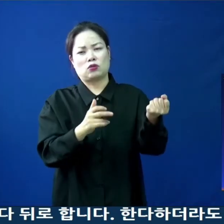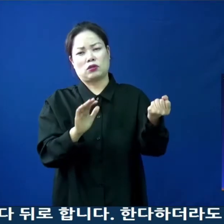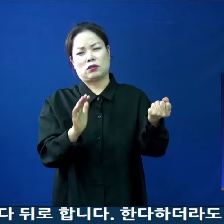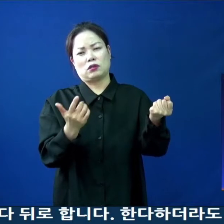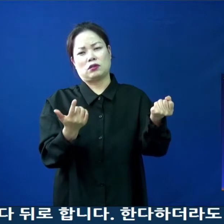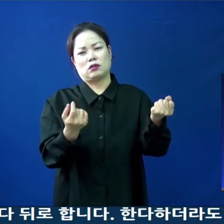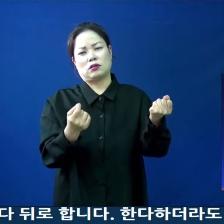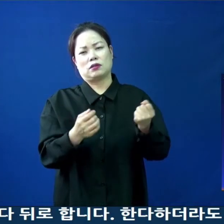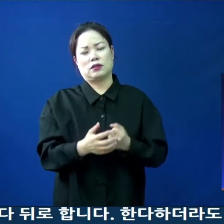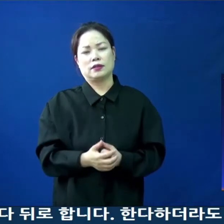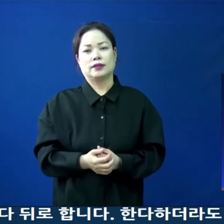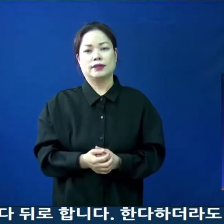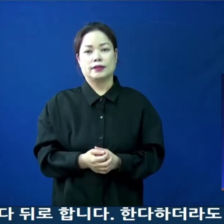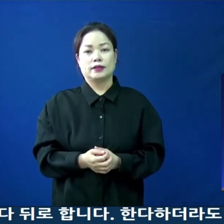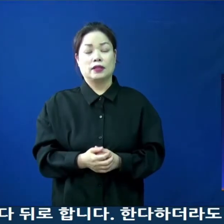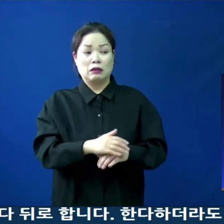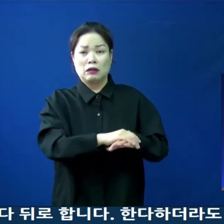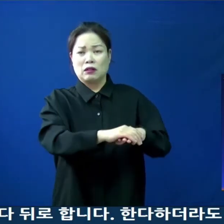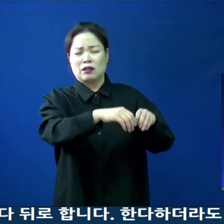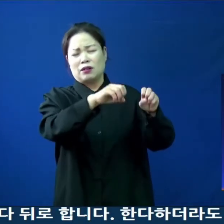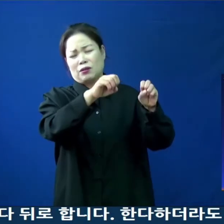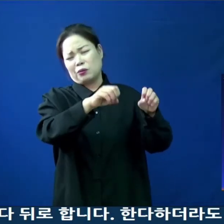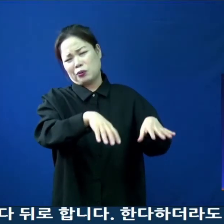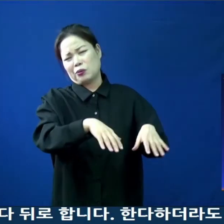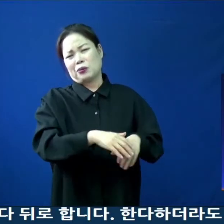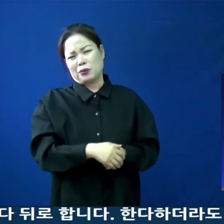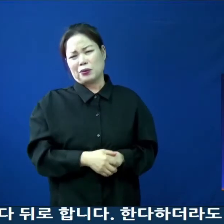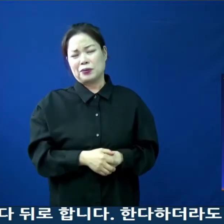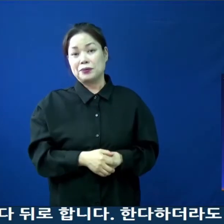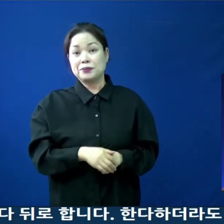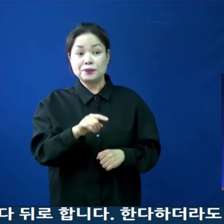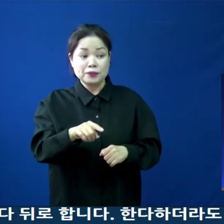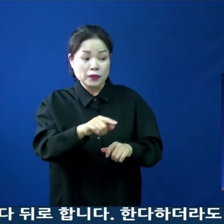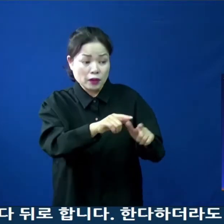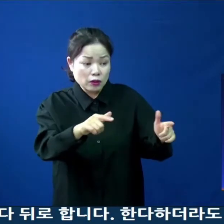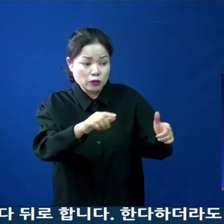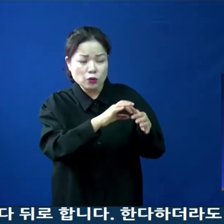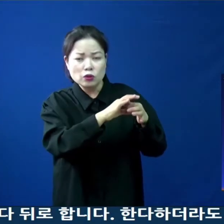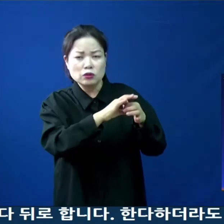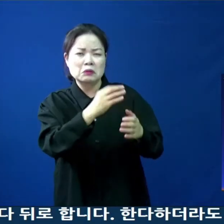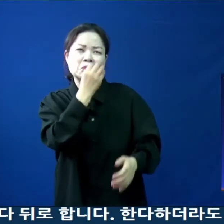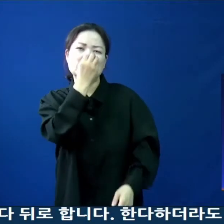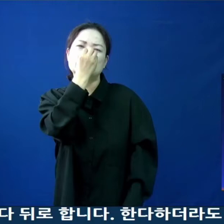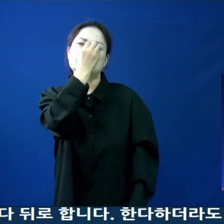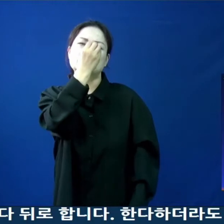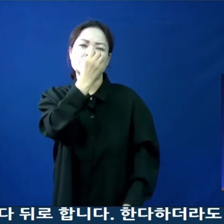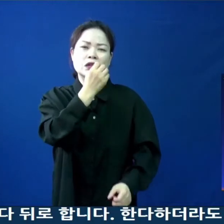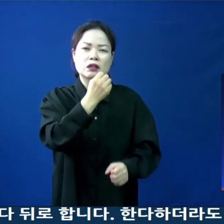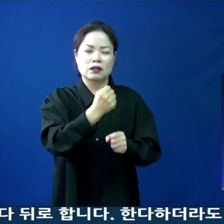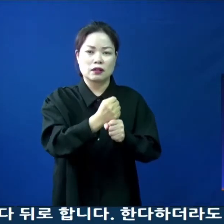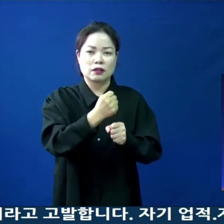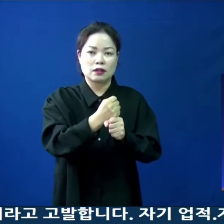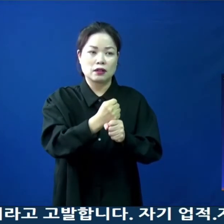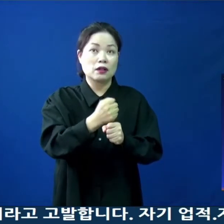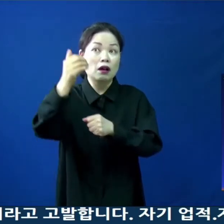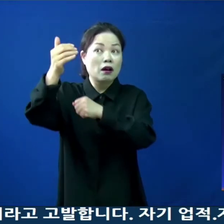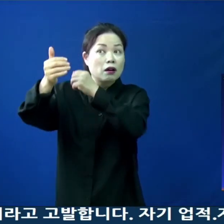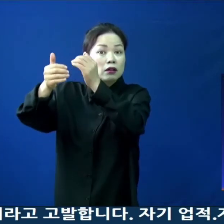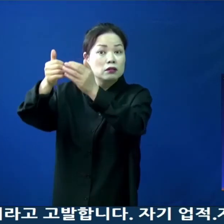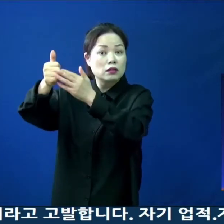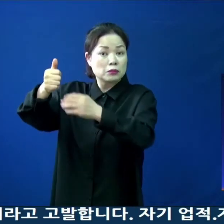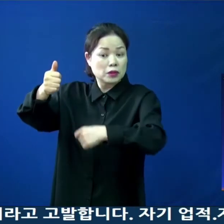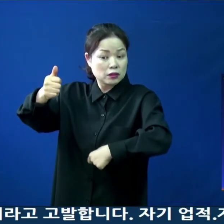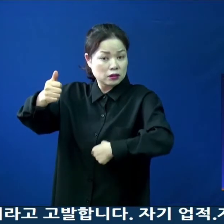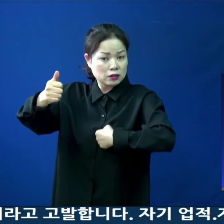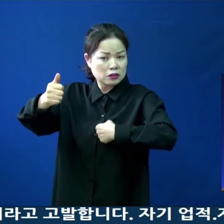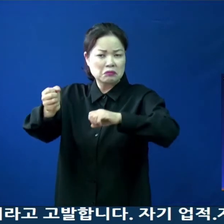것입니다. 헛된 경건이죠. 오히려 그것이 그들로 하여금 교만하게 만들고 하나님의